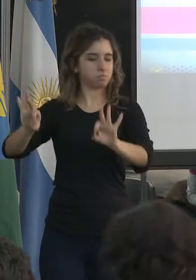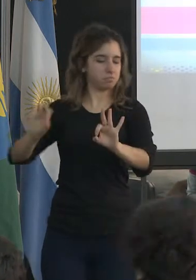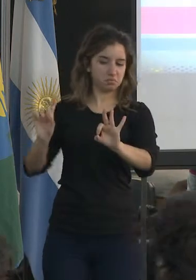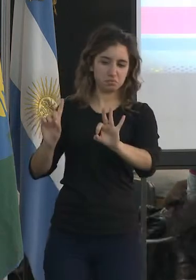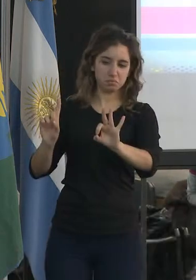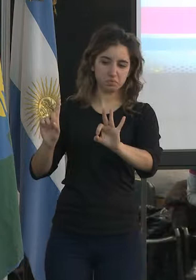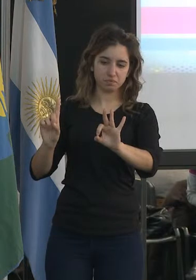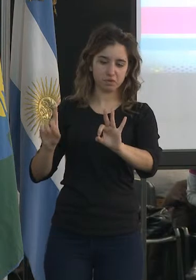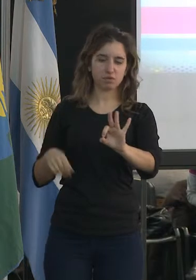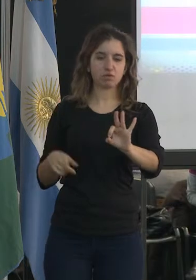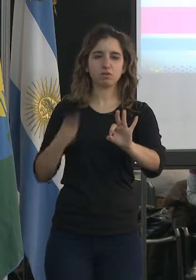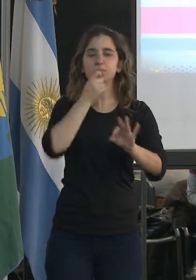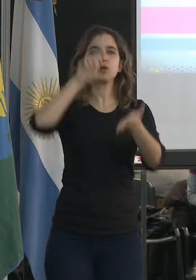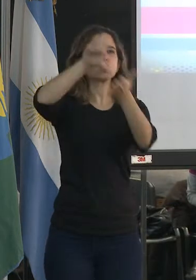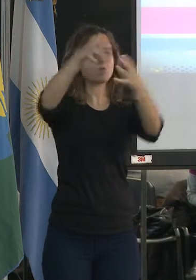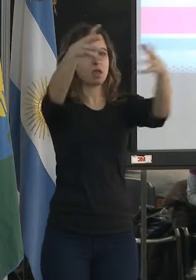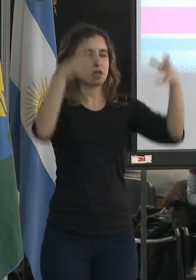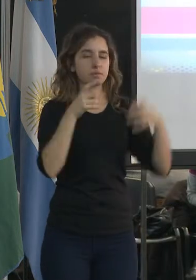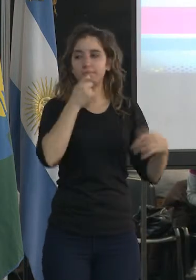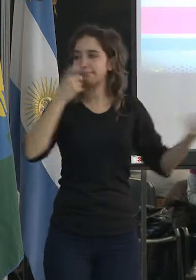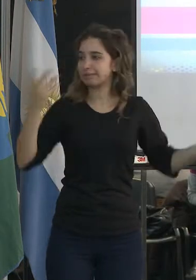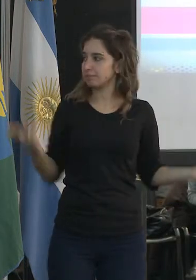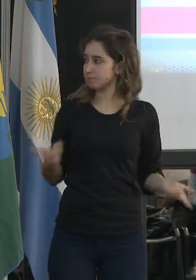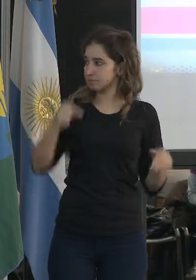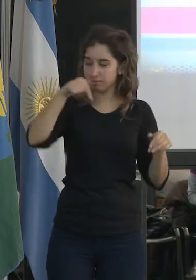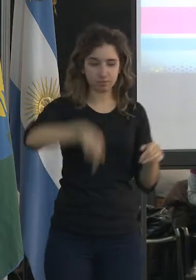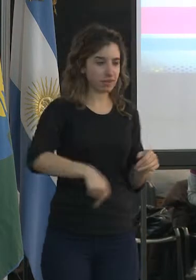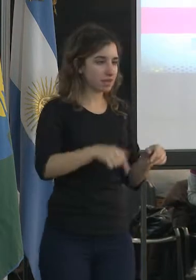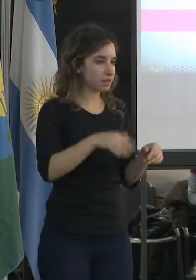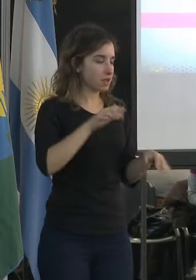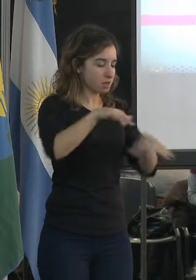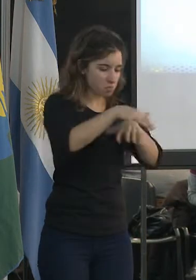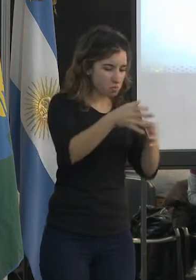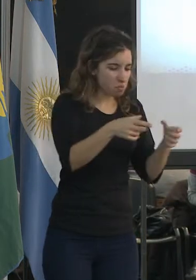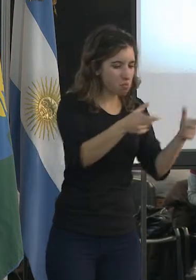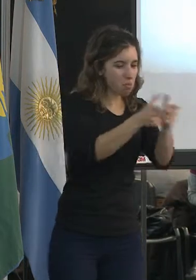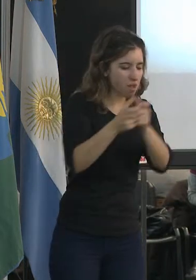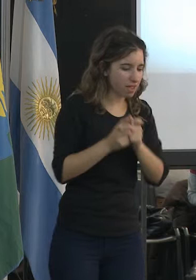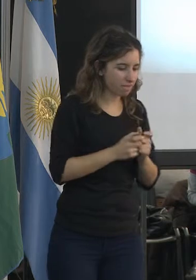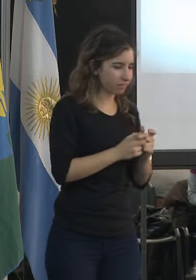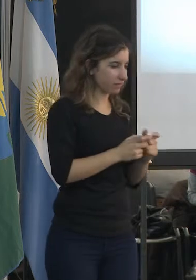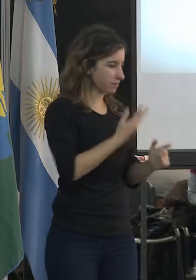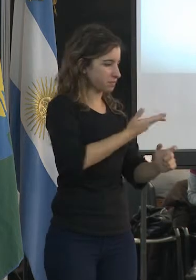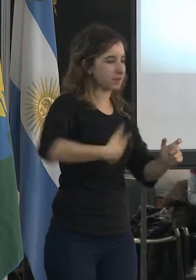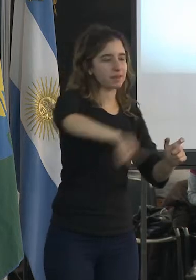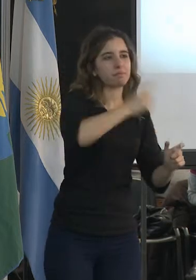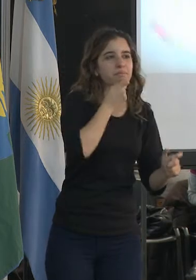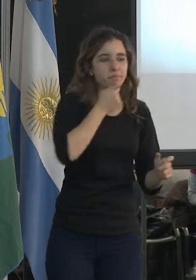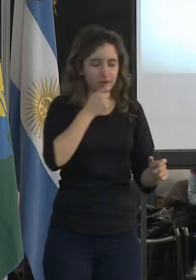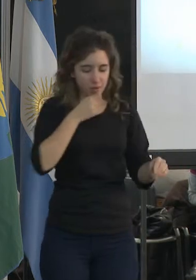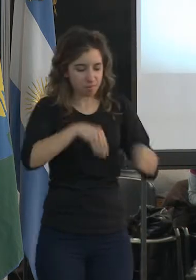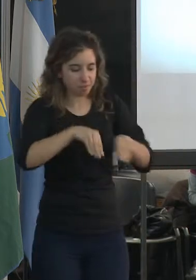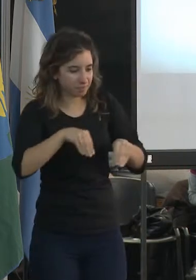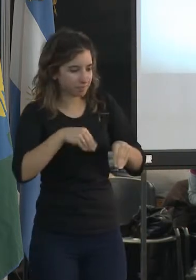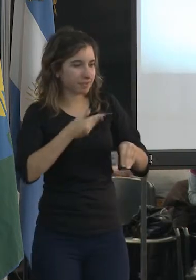todo como se lo ve en las grandes ciudades. Una radio como las que tenemos acá en estas localidades, el que opera también es locutor. El que